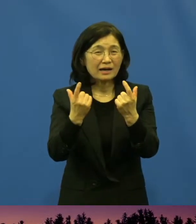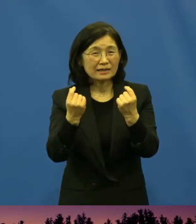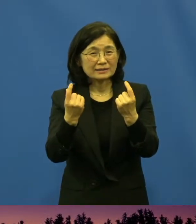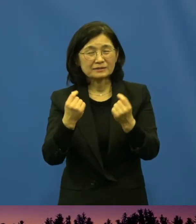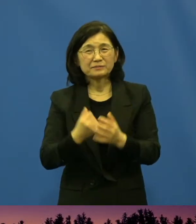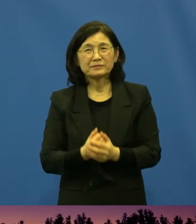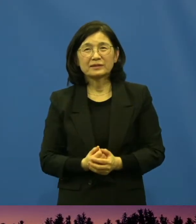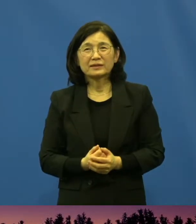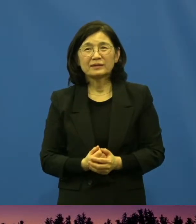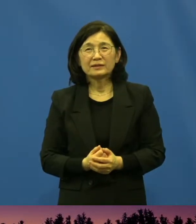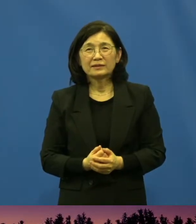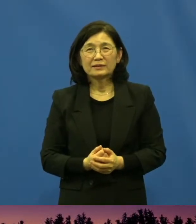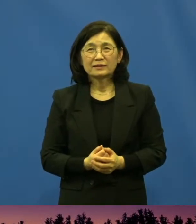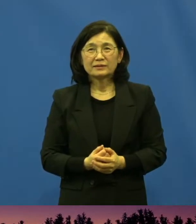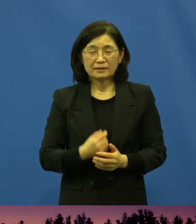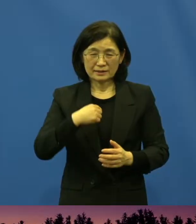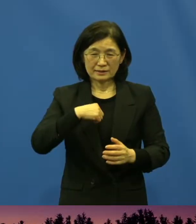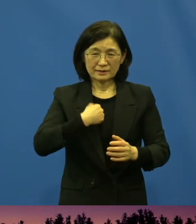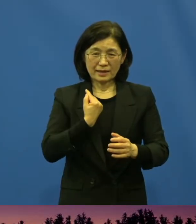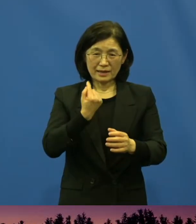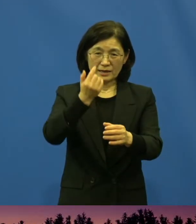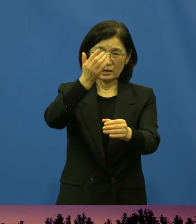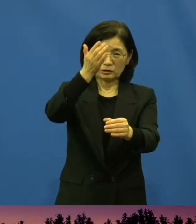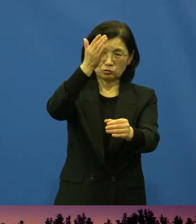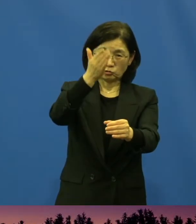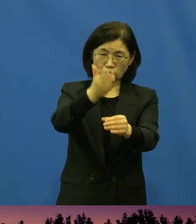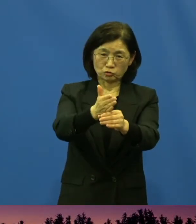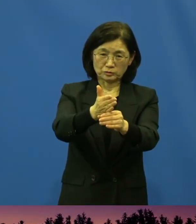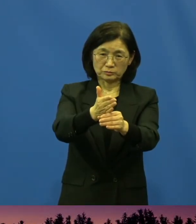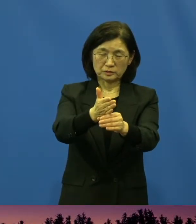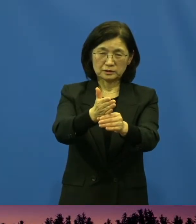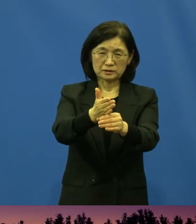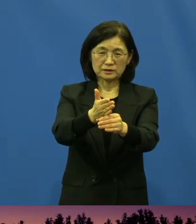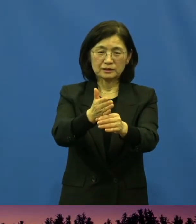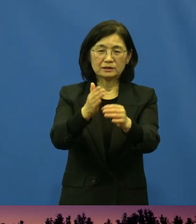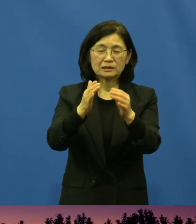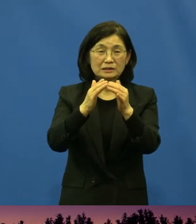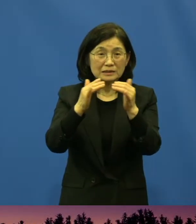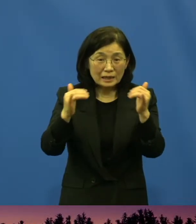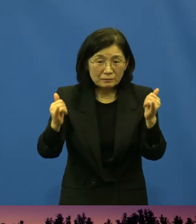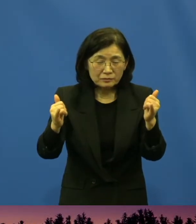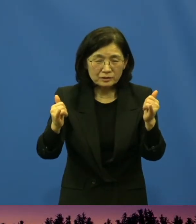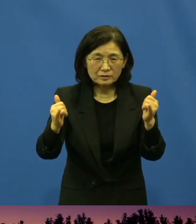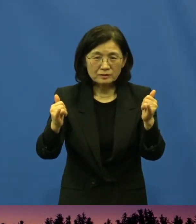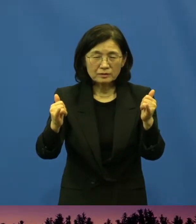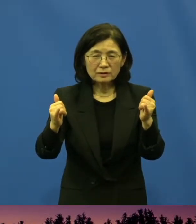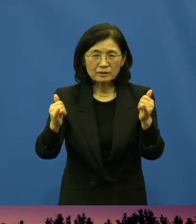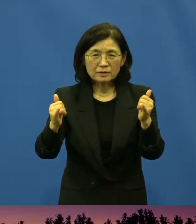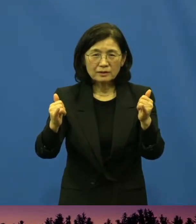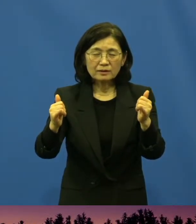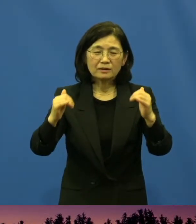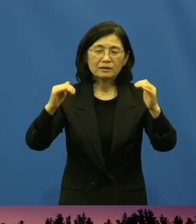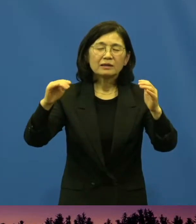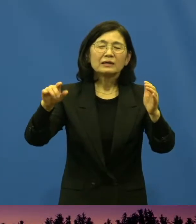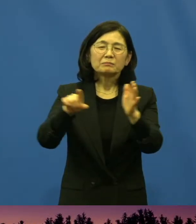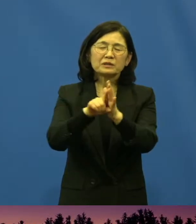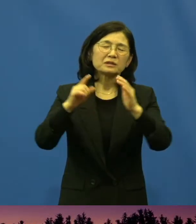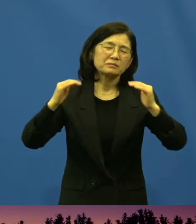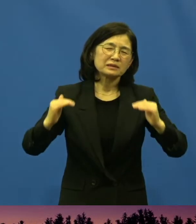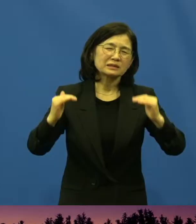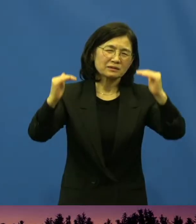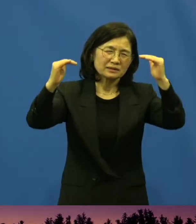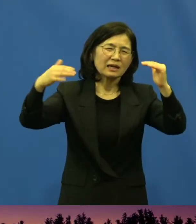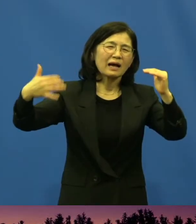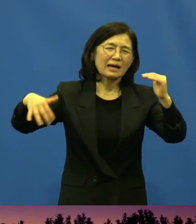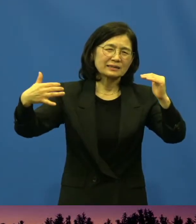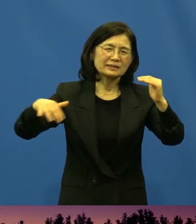자아중심적 삶을 사는 게 뭐예요? 굉장히 미숙한 그리스도인이잖아요. 자라지 않은 상태에 있으니까 자기밖에 모르는 거예요. 자기 세계에 갇혀